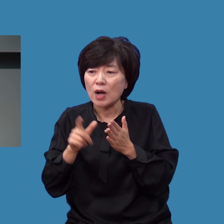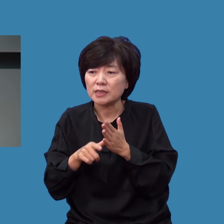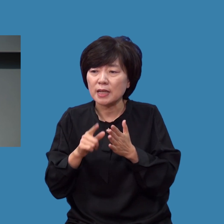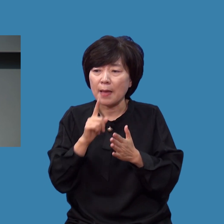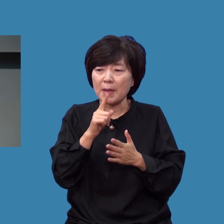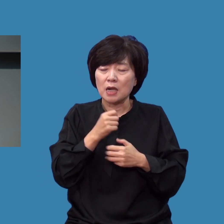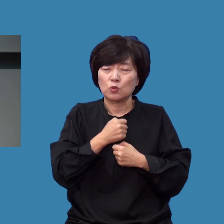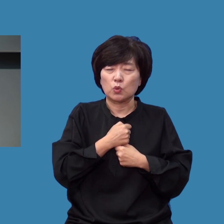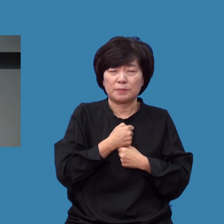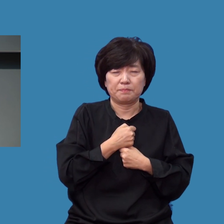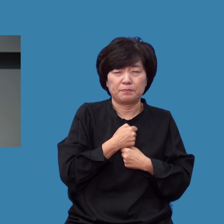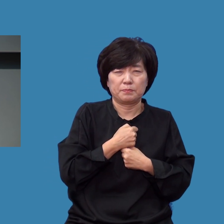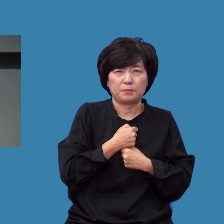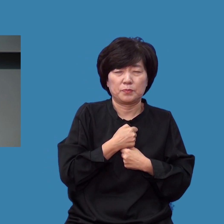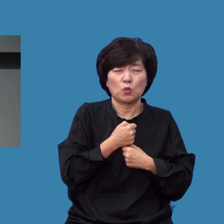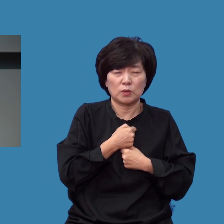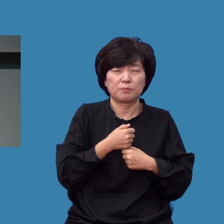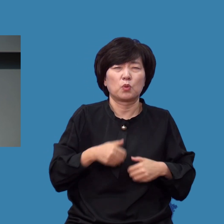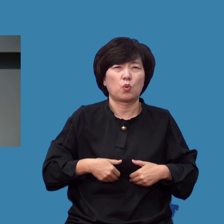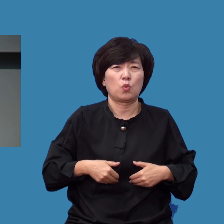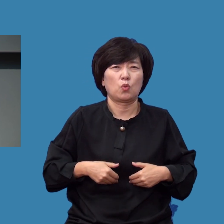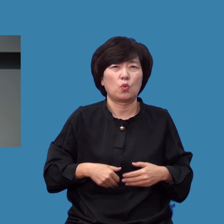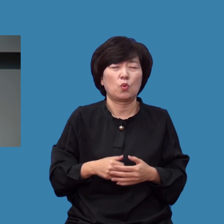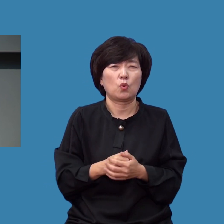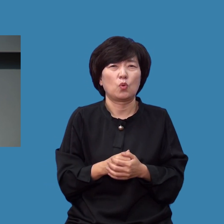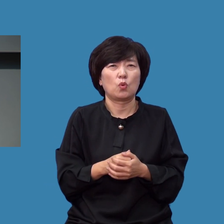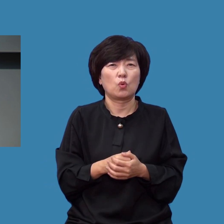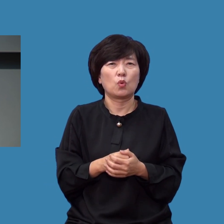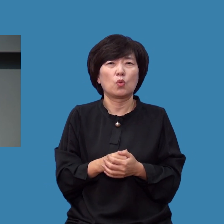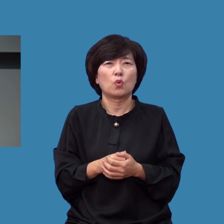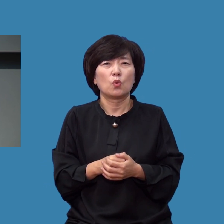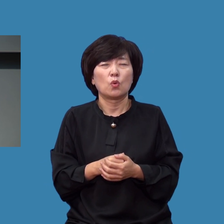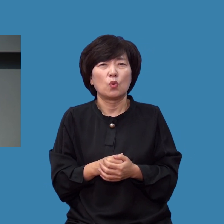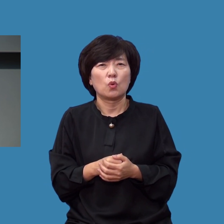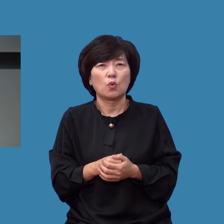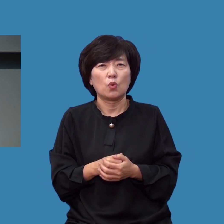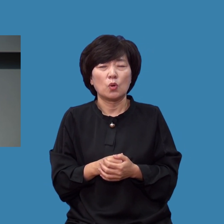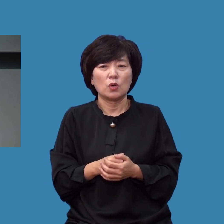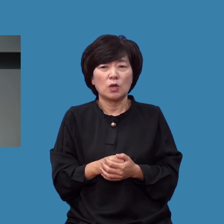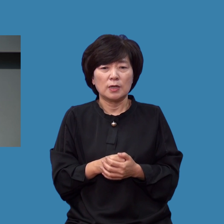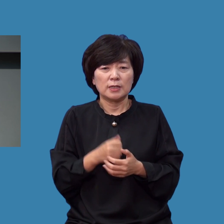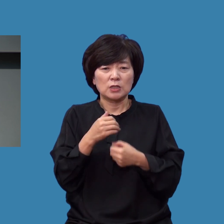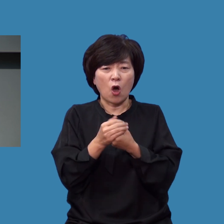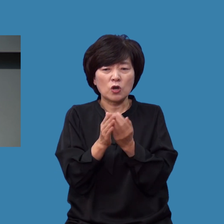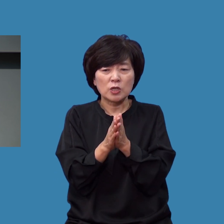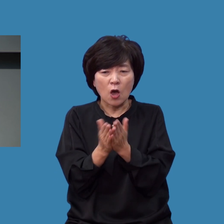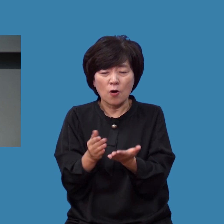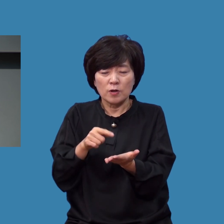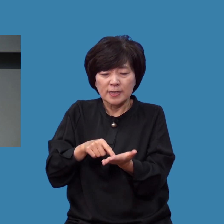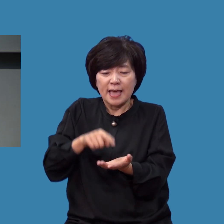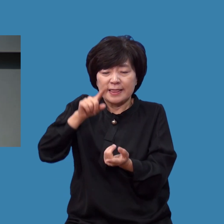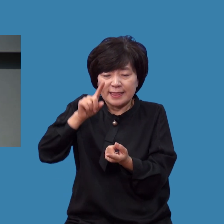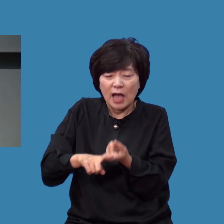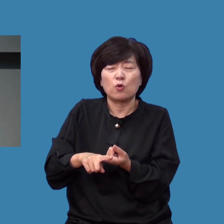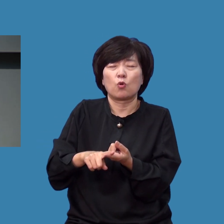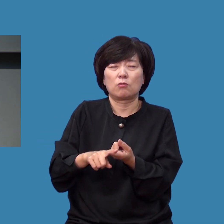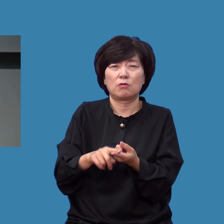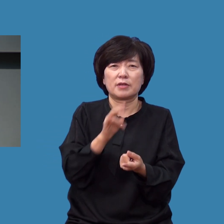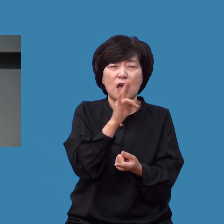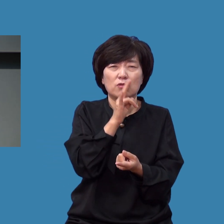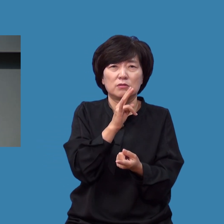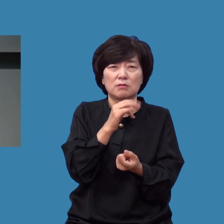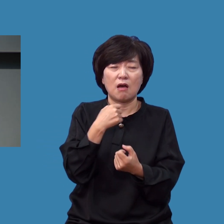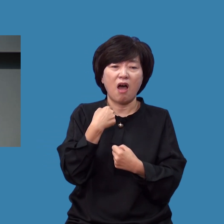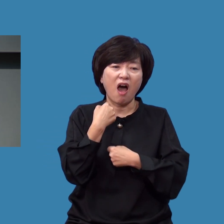됩니다. 조심스럽다고 하는 것은 뭐냐면 철저히 성경적으로 해야 된다는 거예요. 철저히 성경적으로. 함부로 막 사용하면 되는